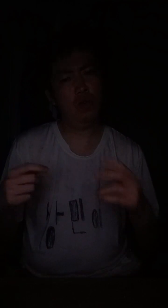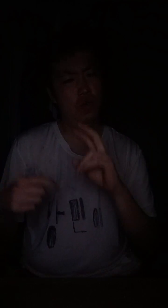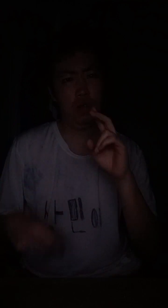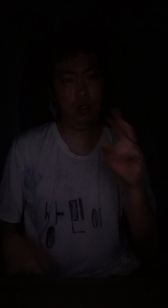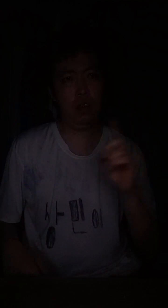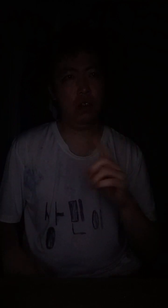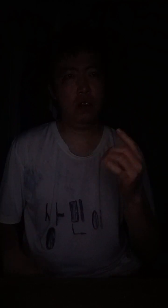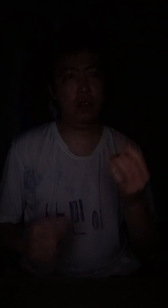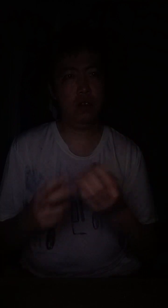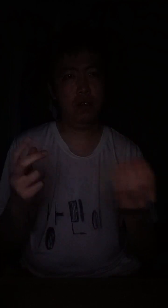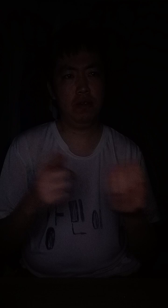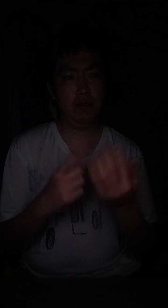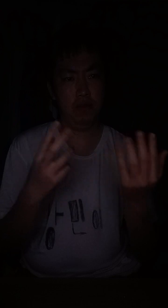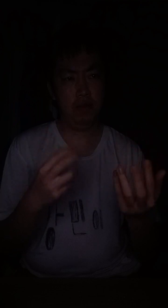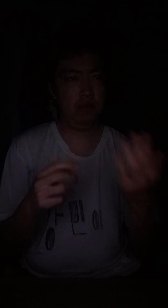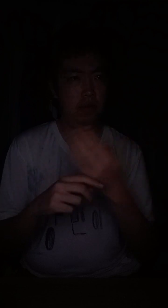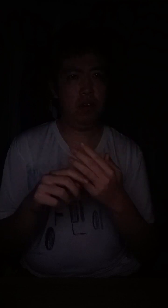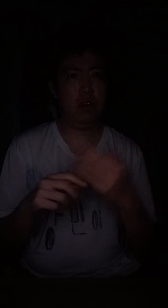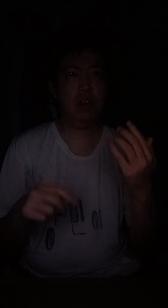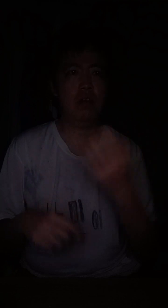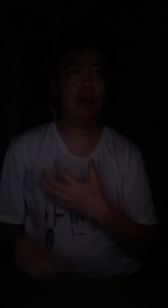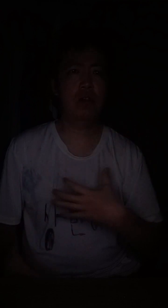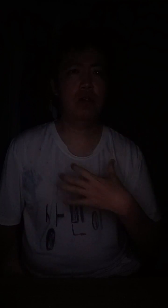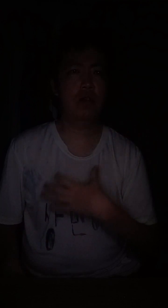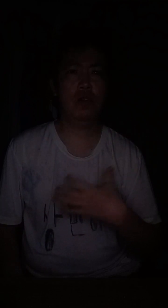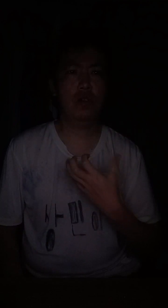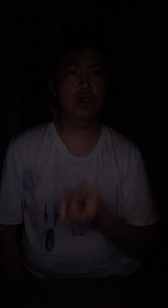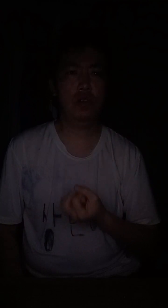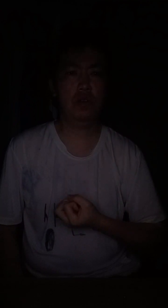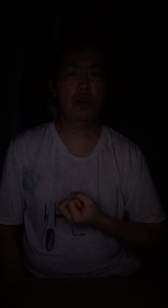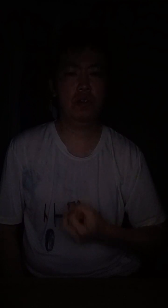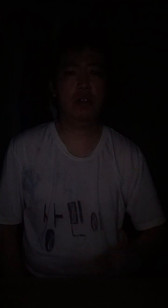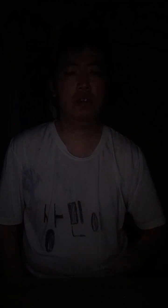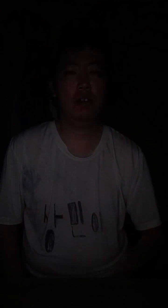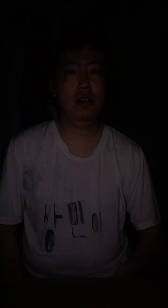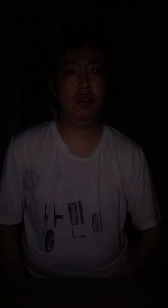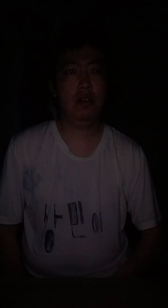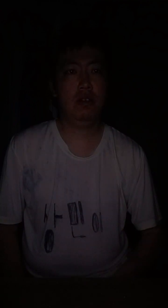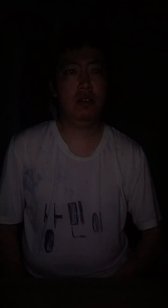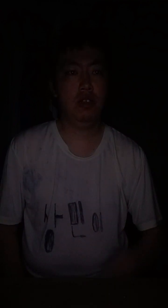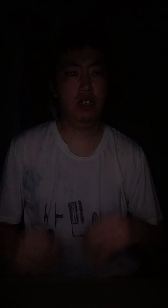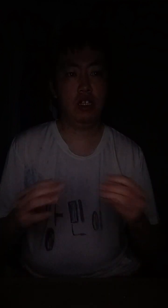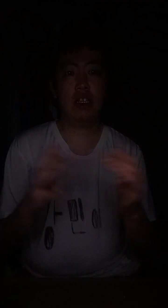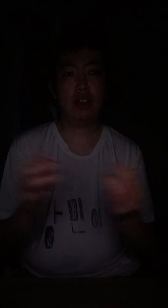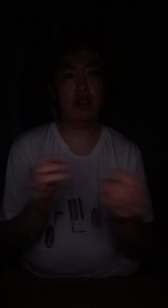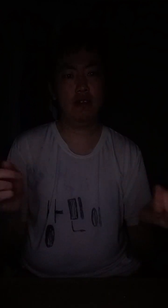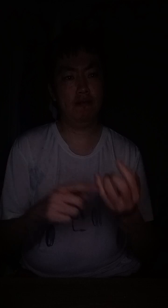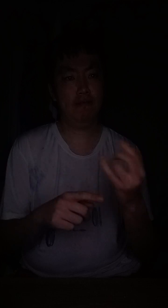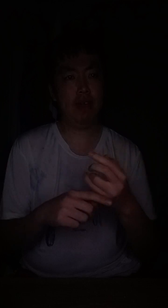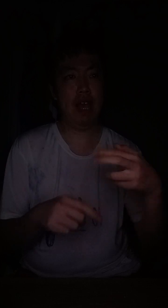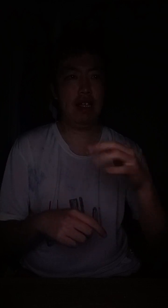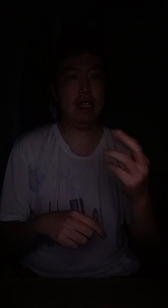그런 말을 하는 것이 너무 부끄러웠던 것 같습니다. 사장실에서 나오지 못한 박 사장은 결국